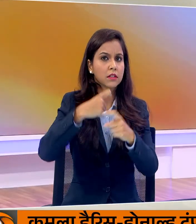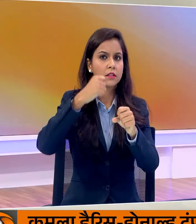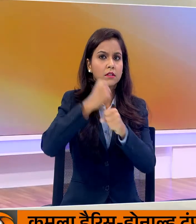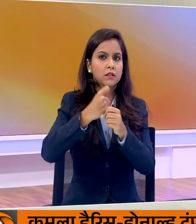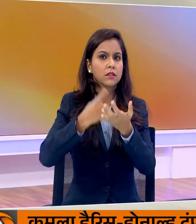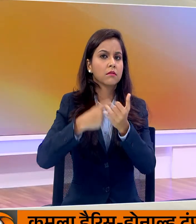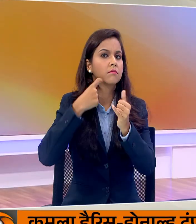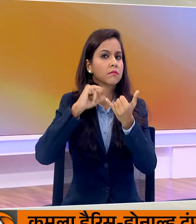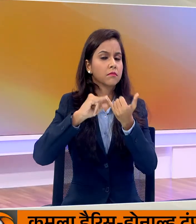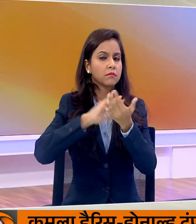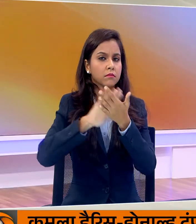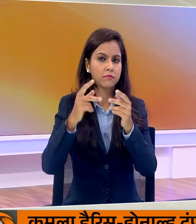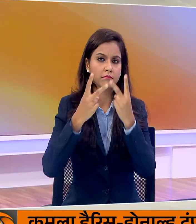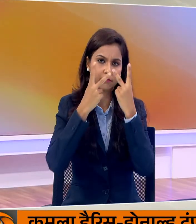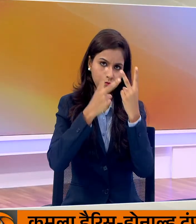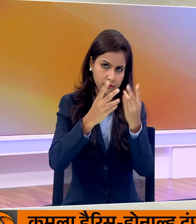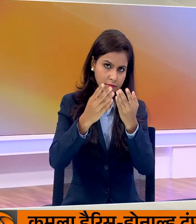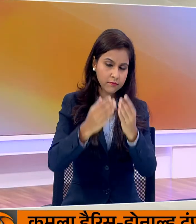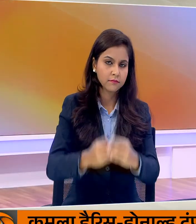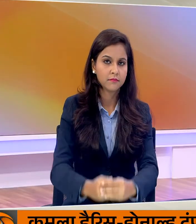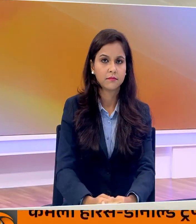निशाना।